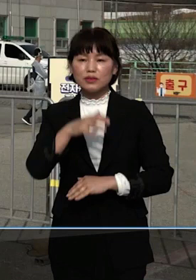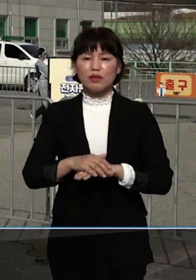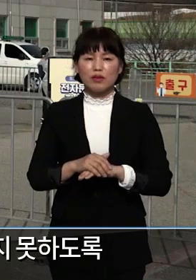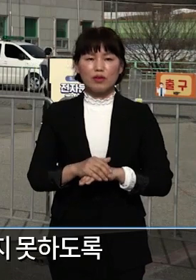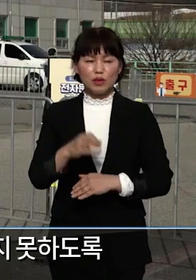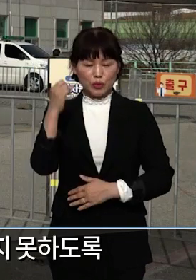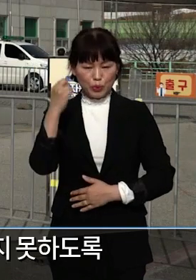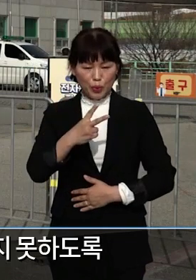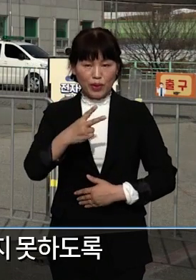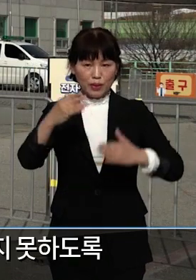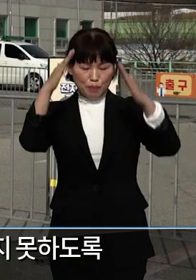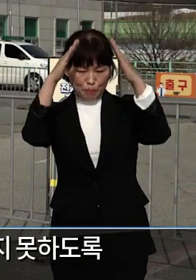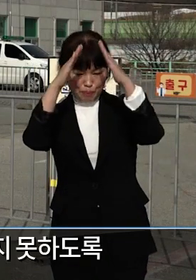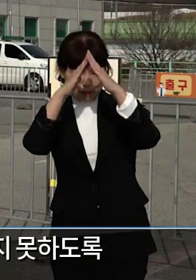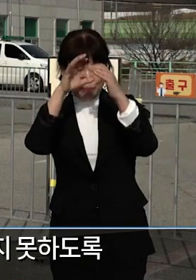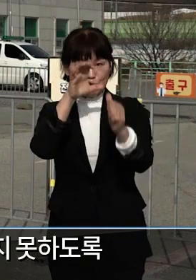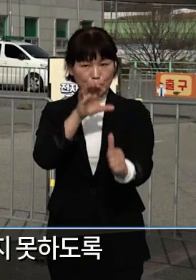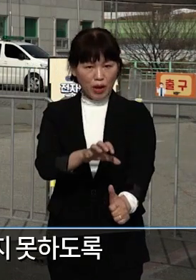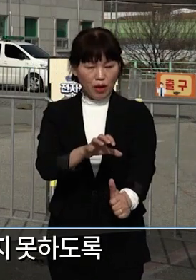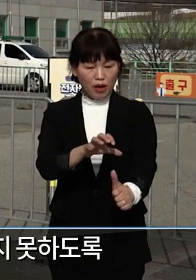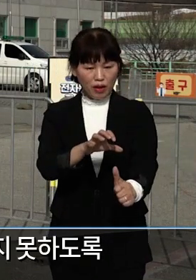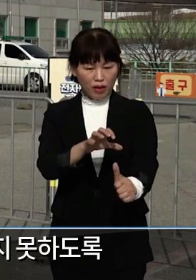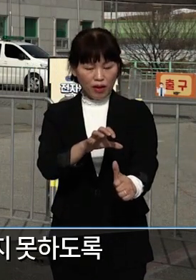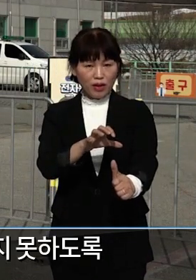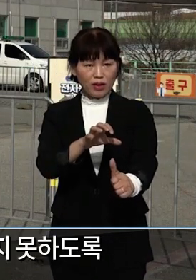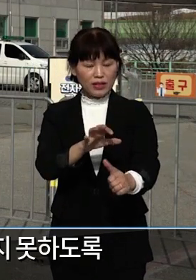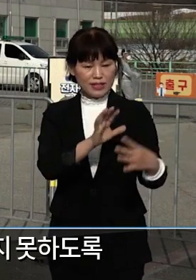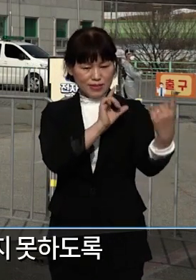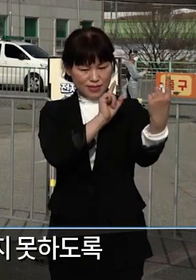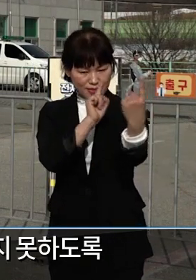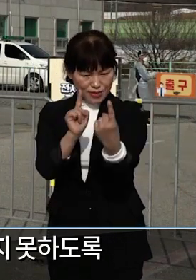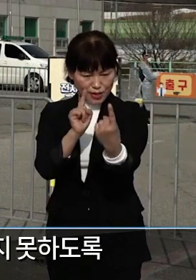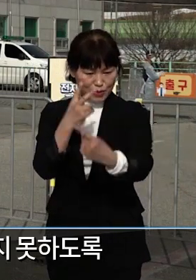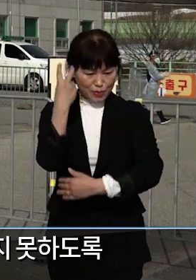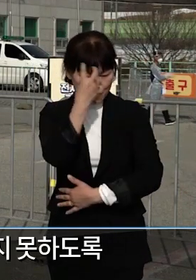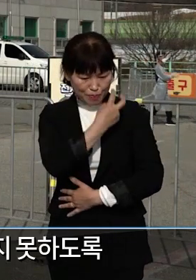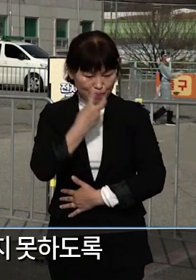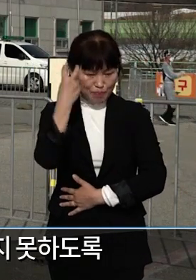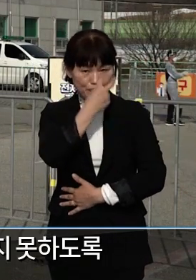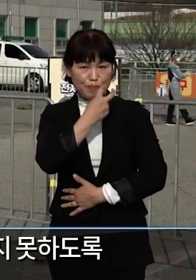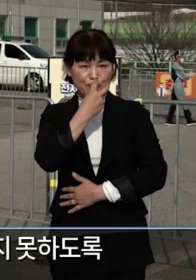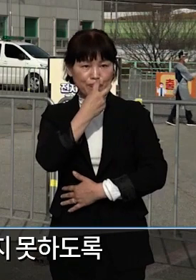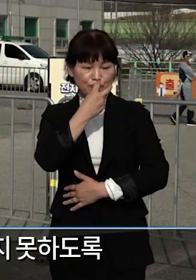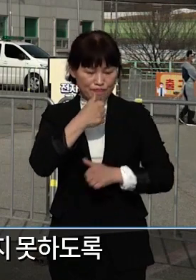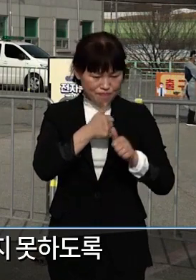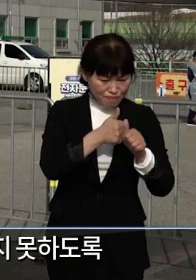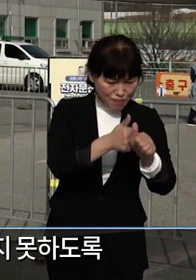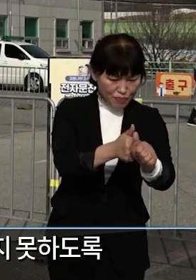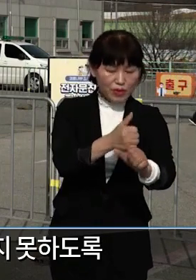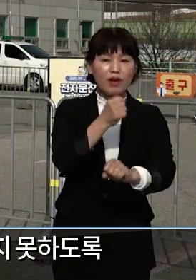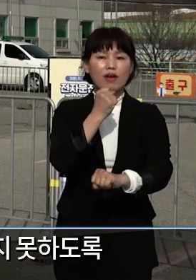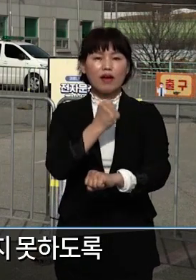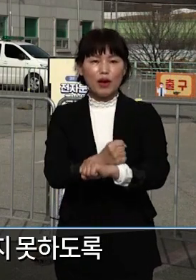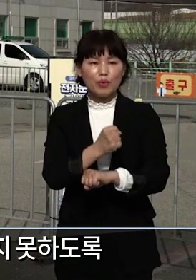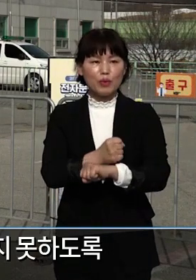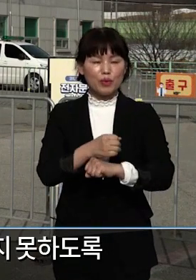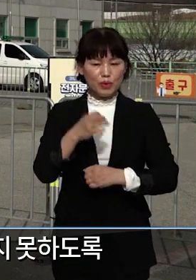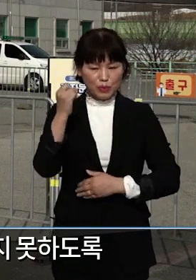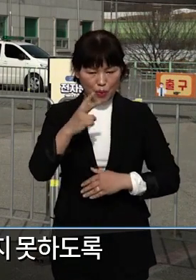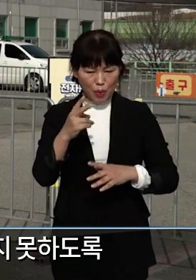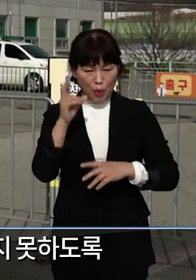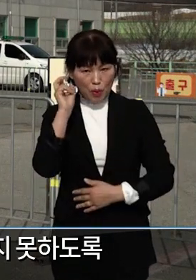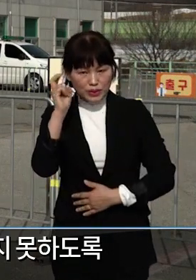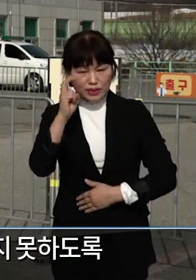동안 군 전담 공무원이 1대1로 매칭되어 격리 장소를 이탈하지